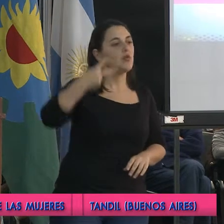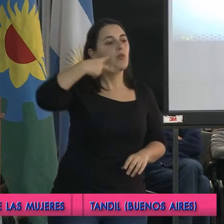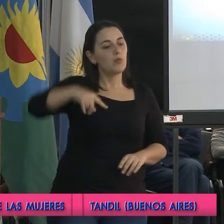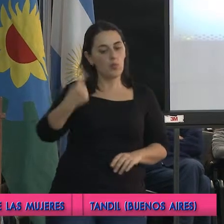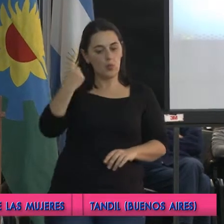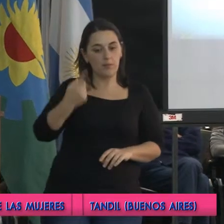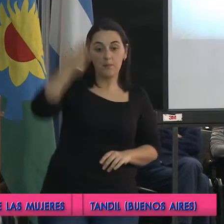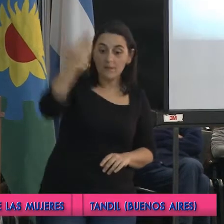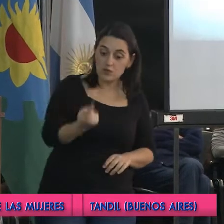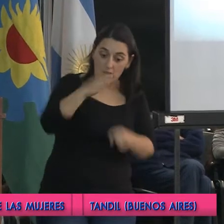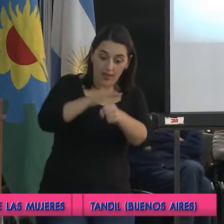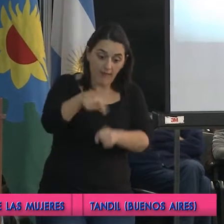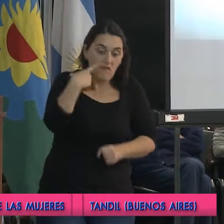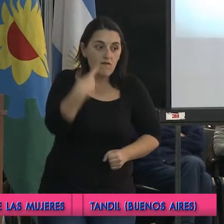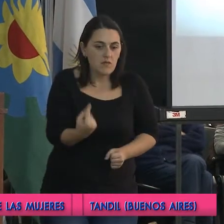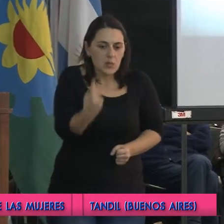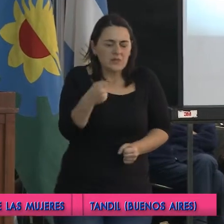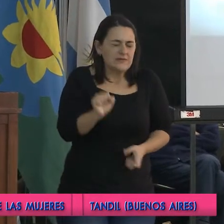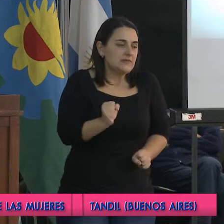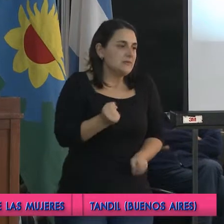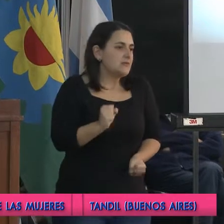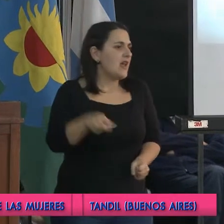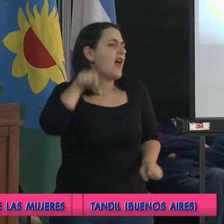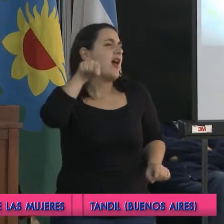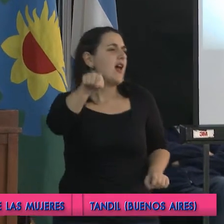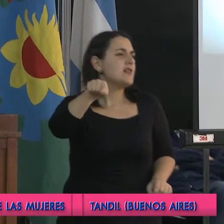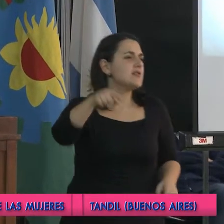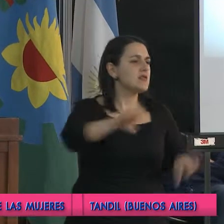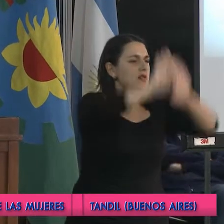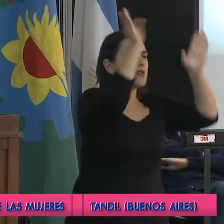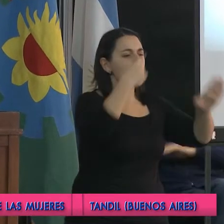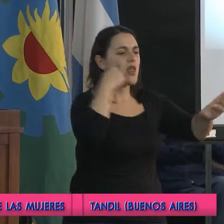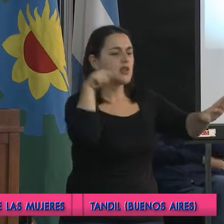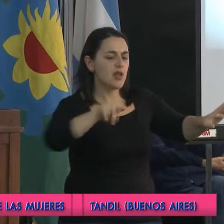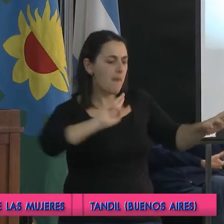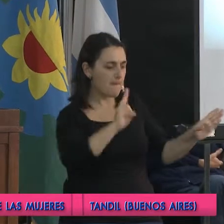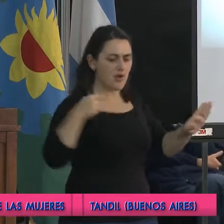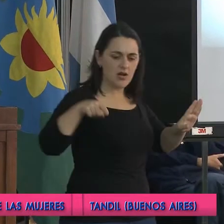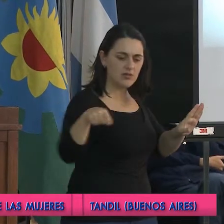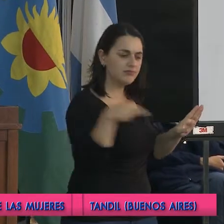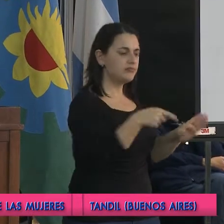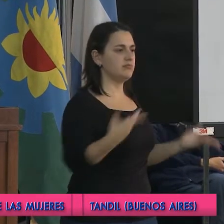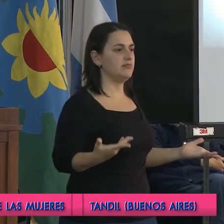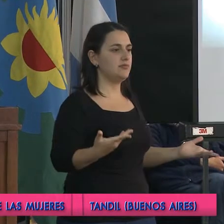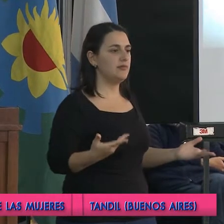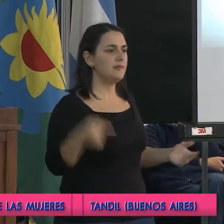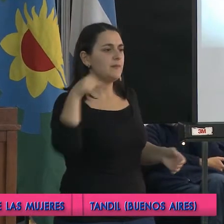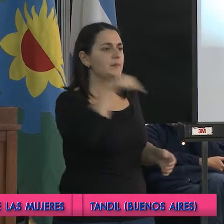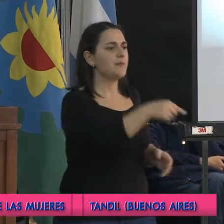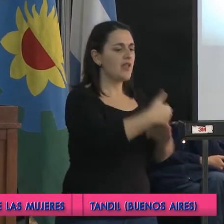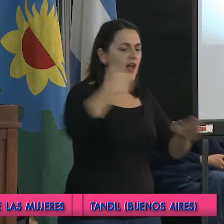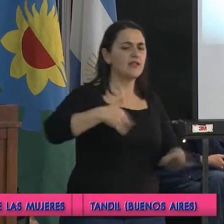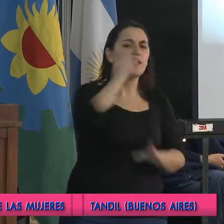tandilense desesperado se suicidó en el despacho del intendente, convocando previamente a las cámaras